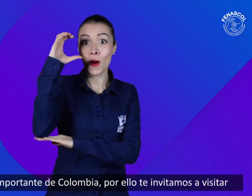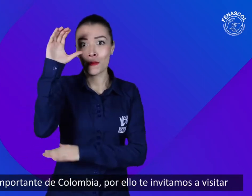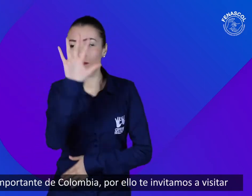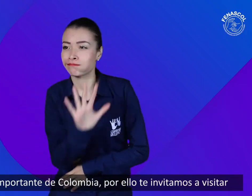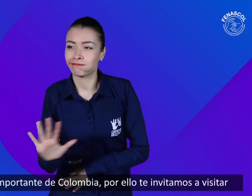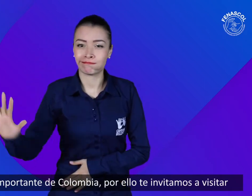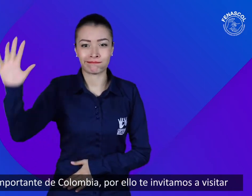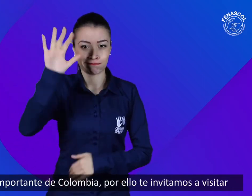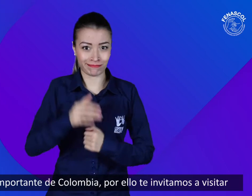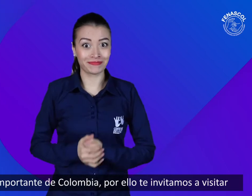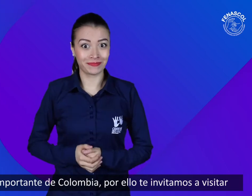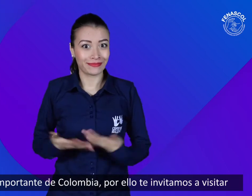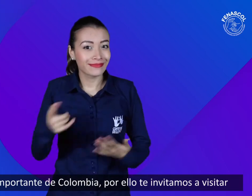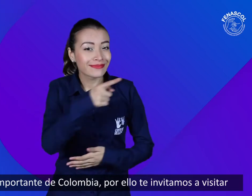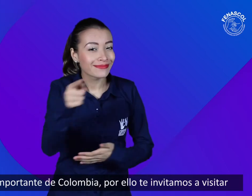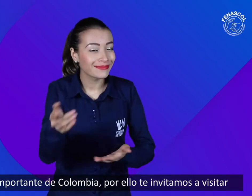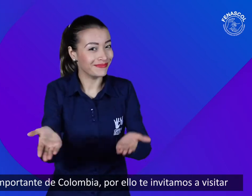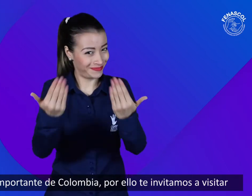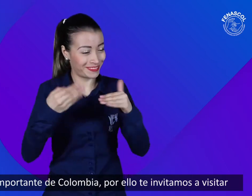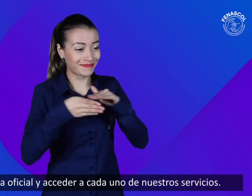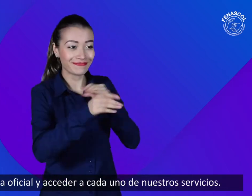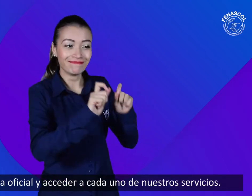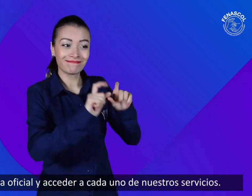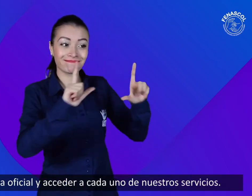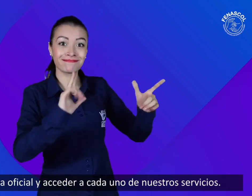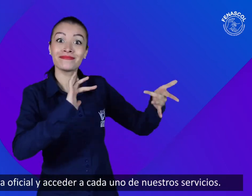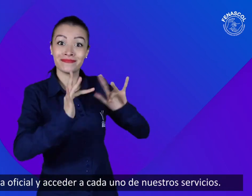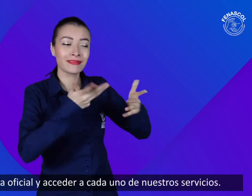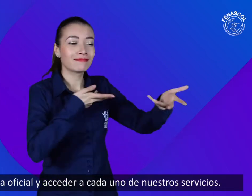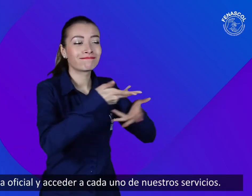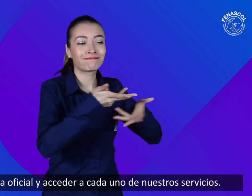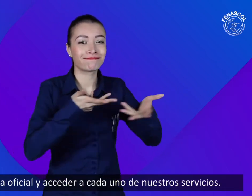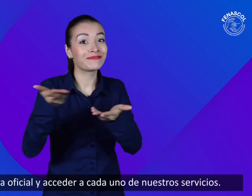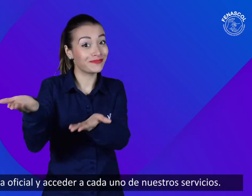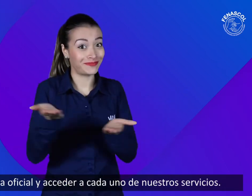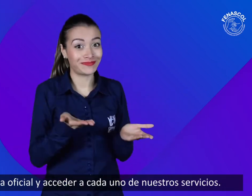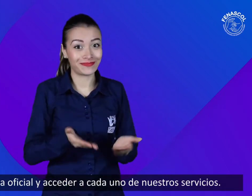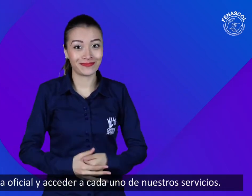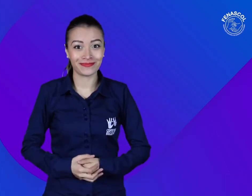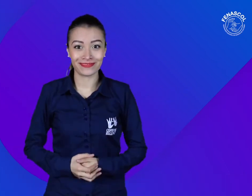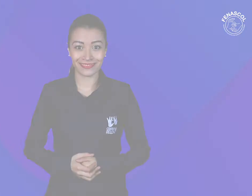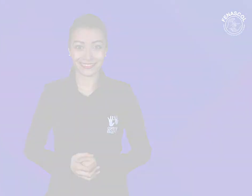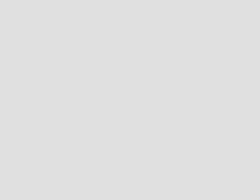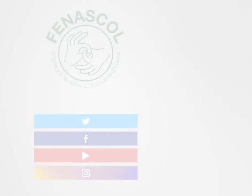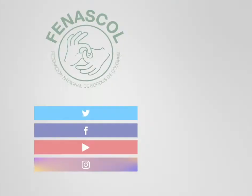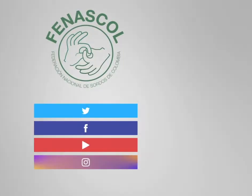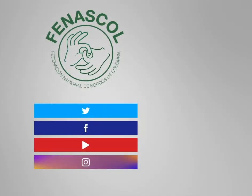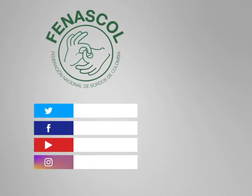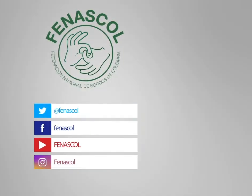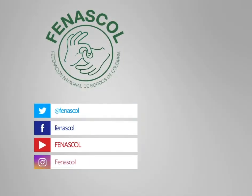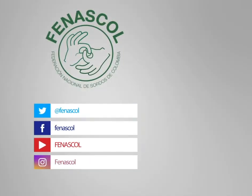convertido en la iniciativa más importante de Colombia. Por ello, te invitamos a visitar nuestra página oficial y acceder a cada uno de nuestros servicios.